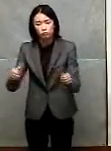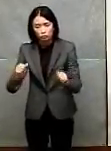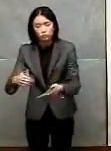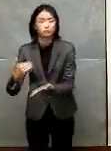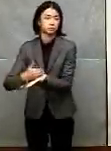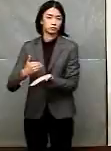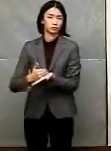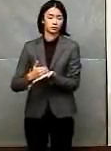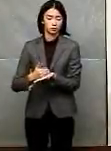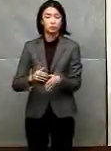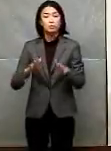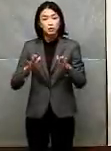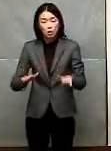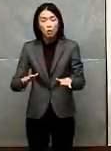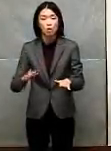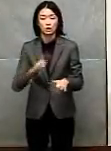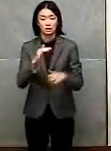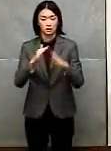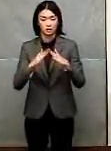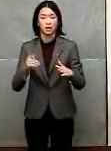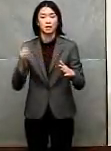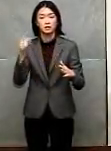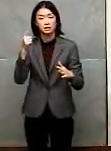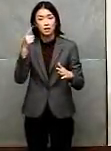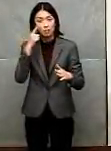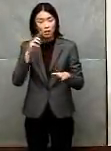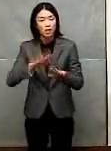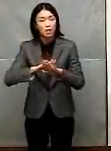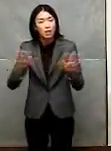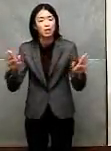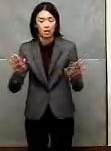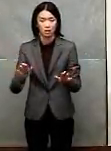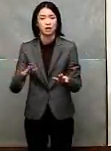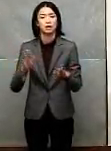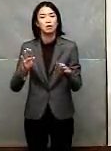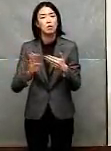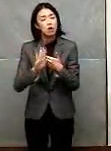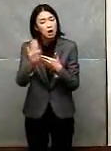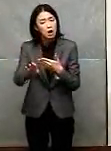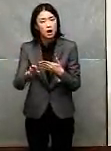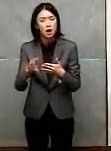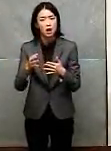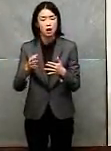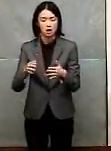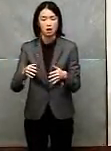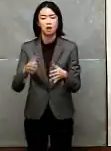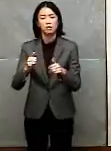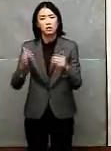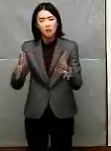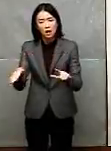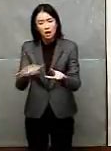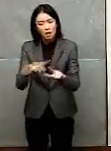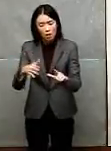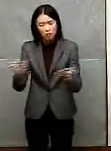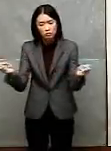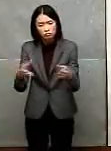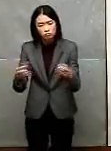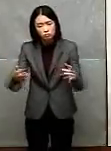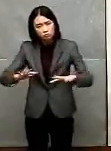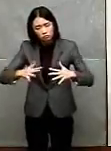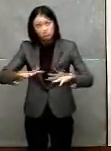本日1回目の委員会が開催され、今から民間レベルでの議論が始まるというところでありますので